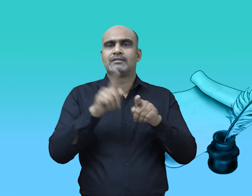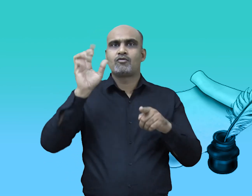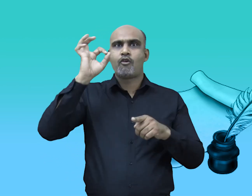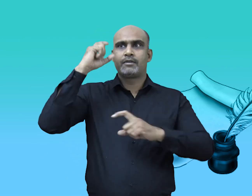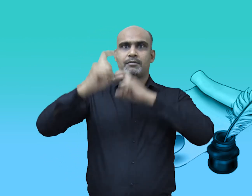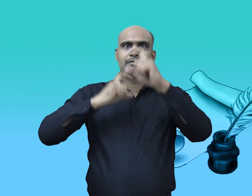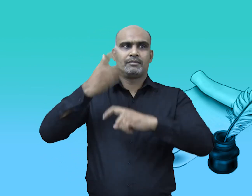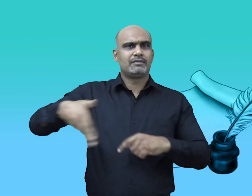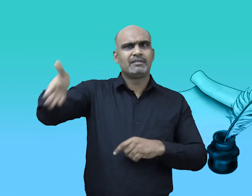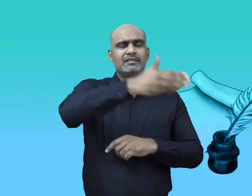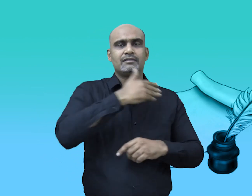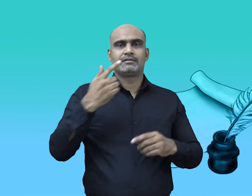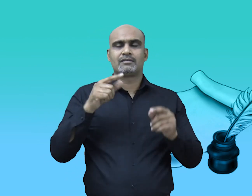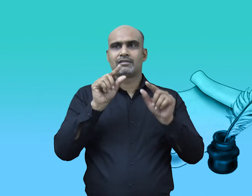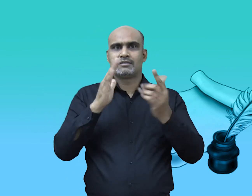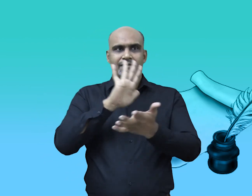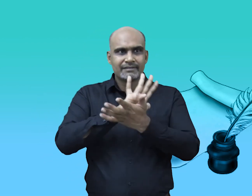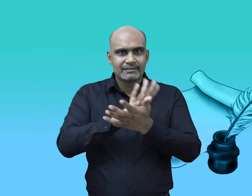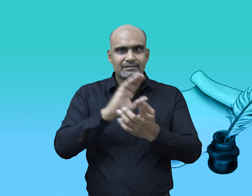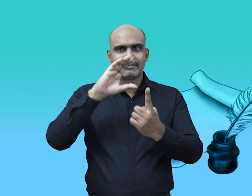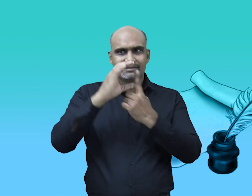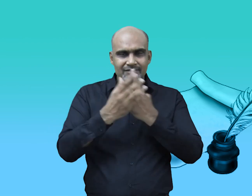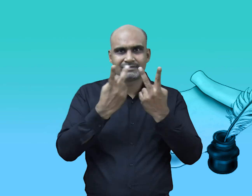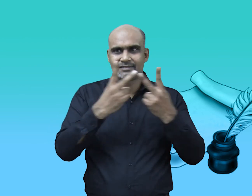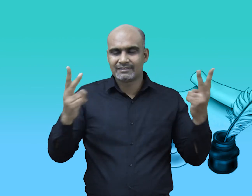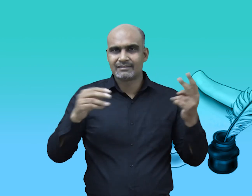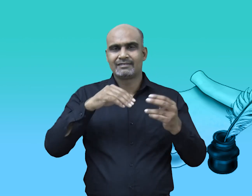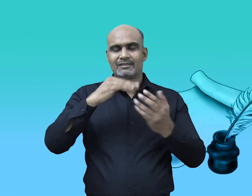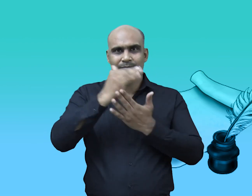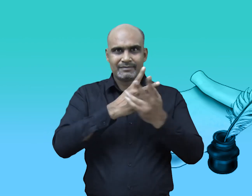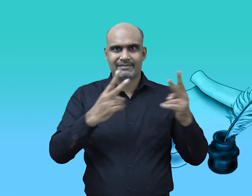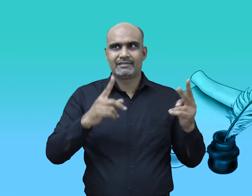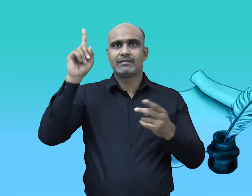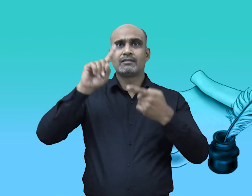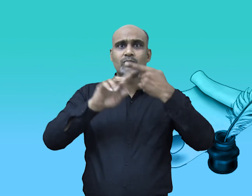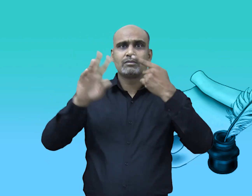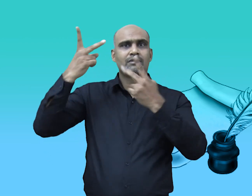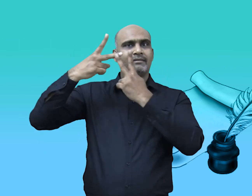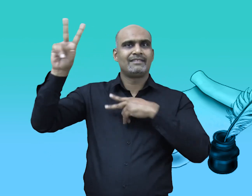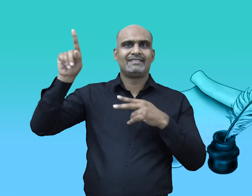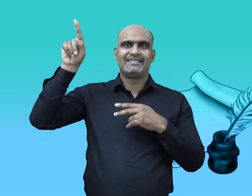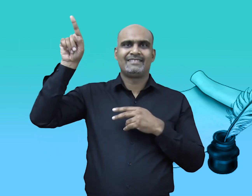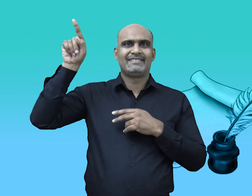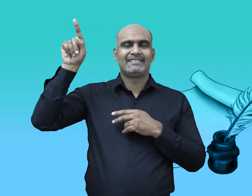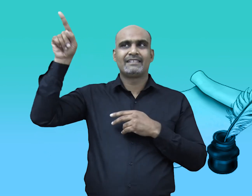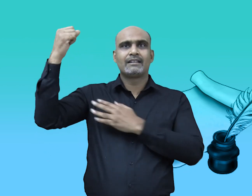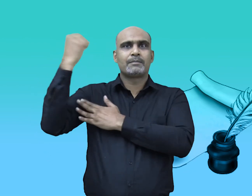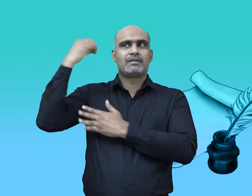तरीका अलग है। हमारे देश में आज कई सारी विदेशी कंपनियां हैं जहां पर उनकी समय